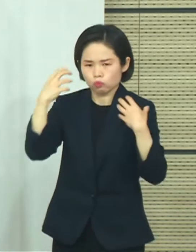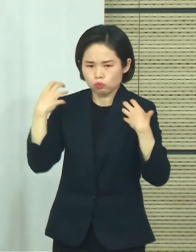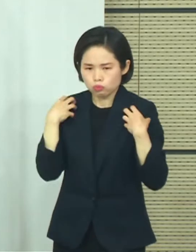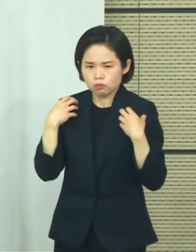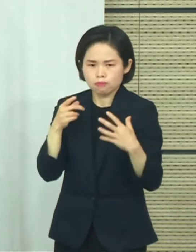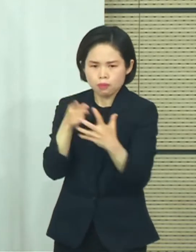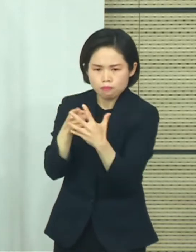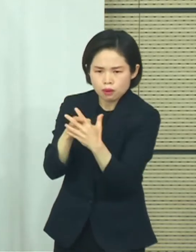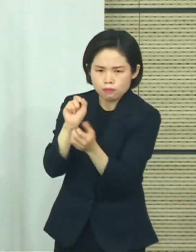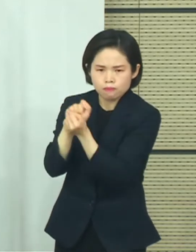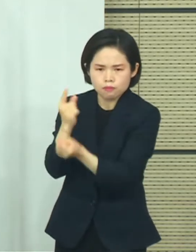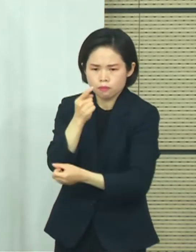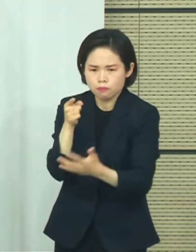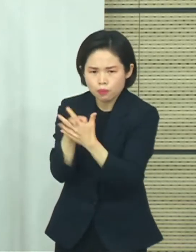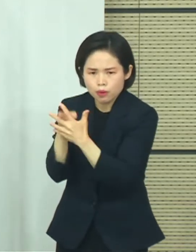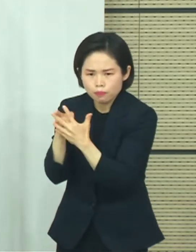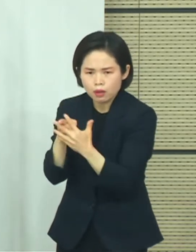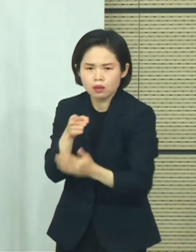낮은 상황입니다